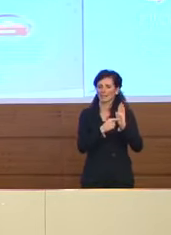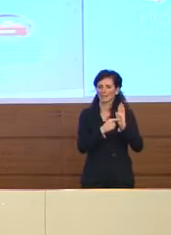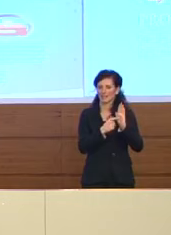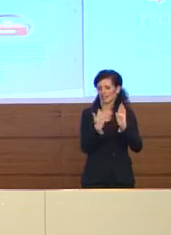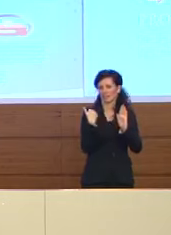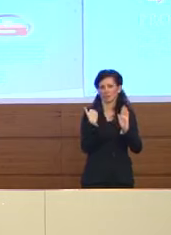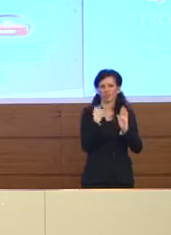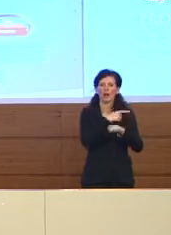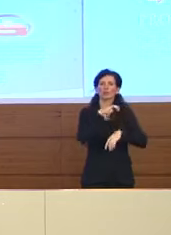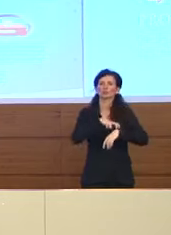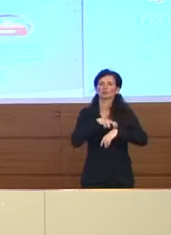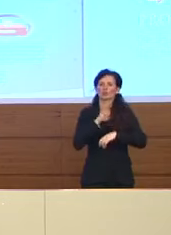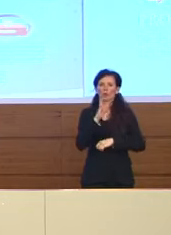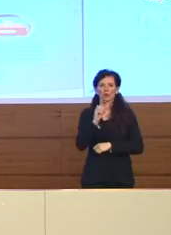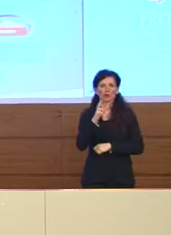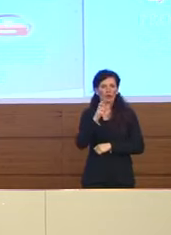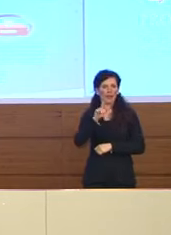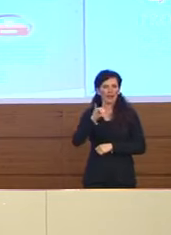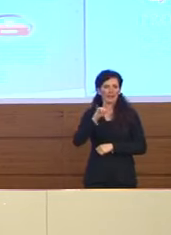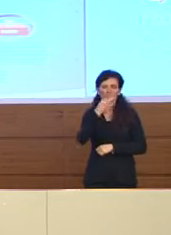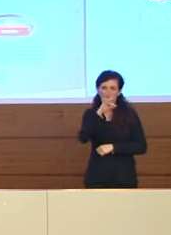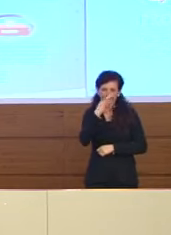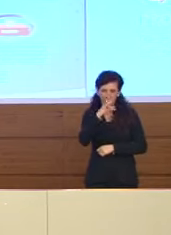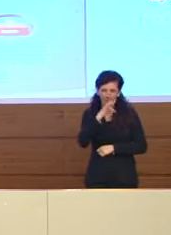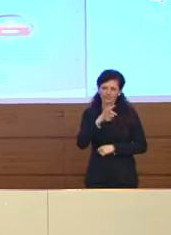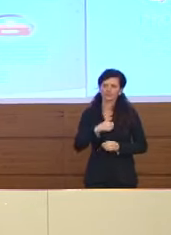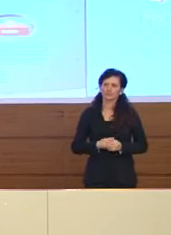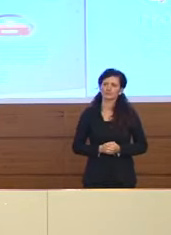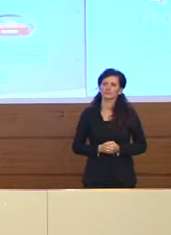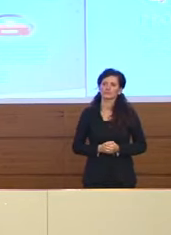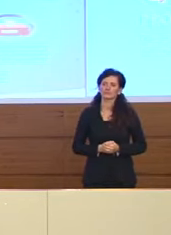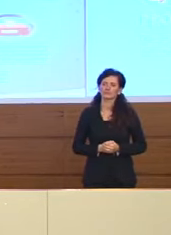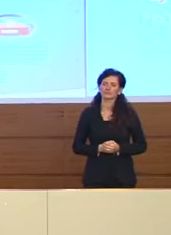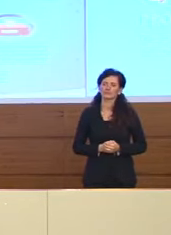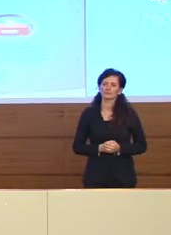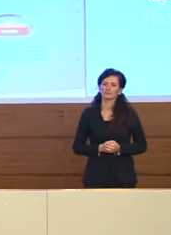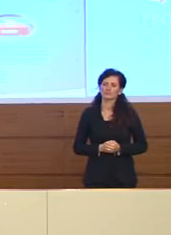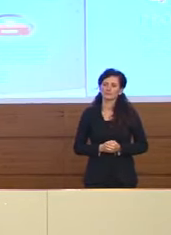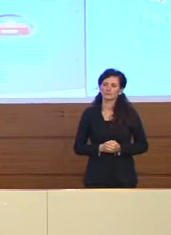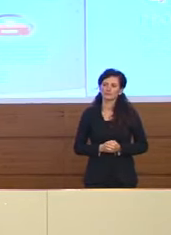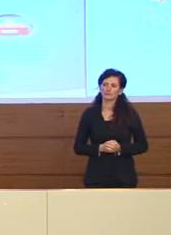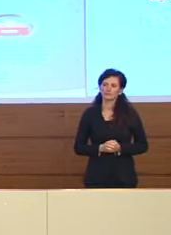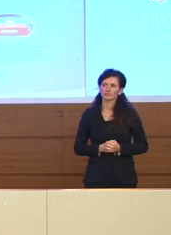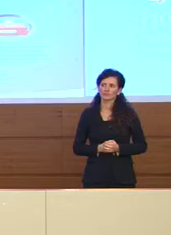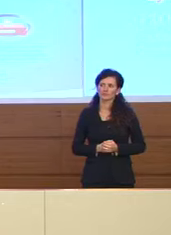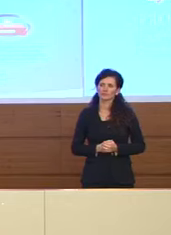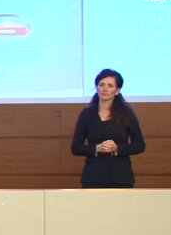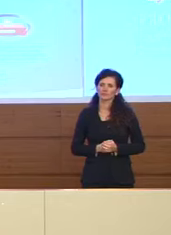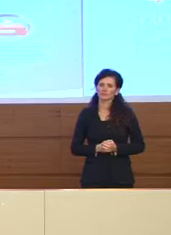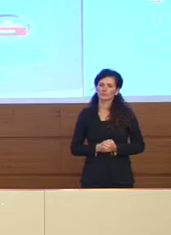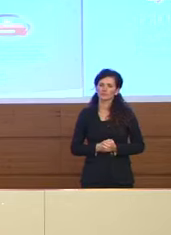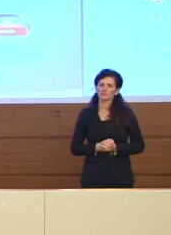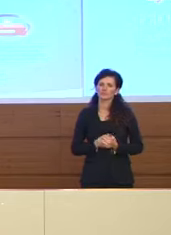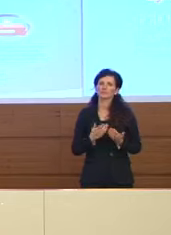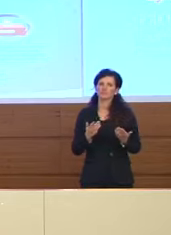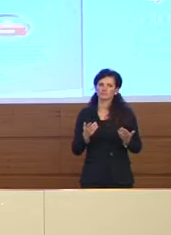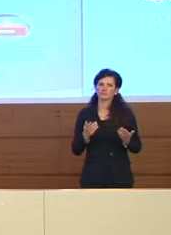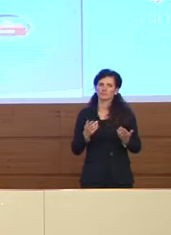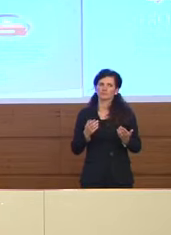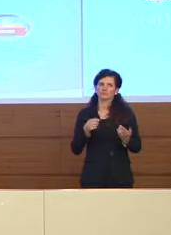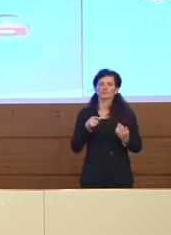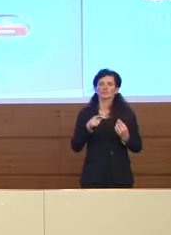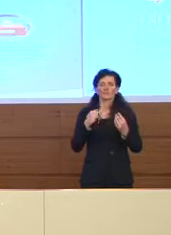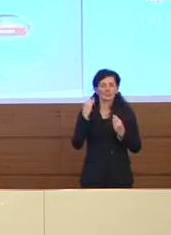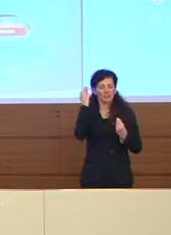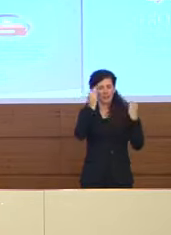borrelli sostanzialmente per puntualizzare tre aspetti che a mio